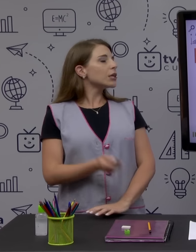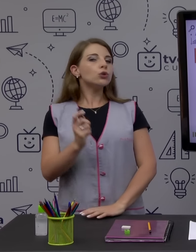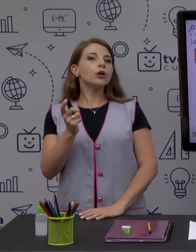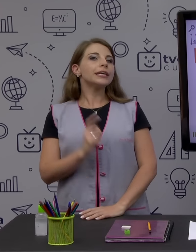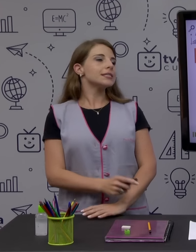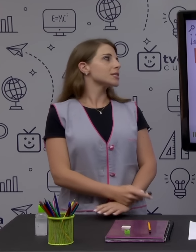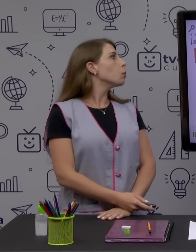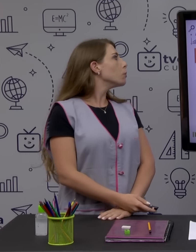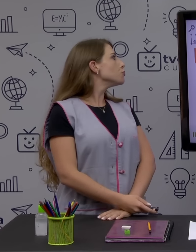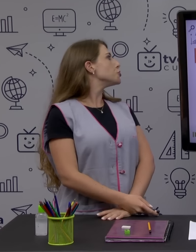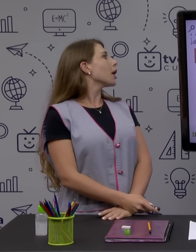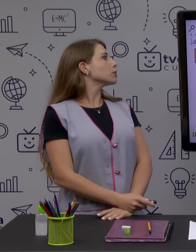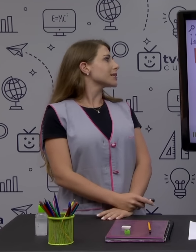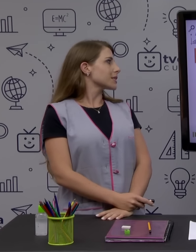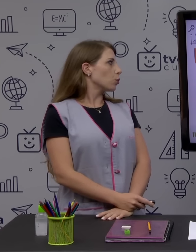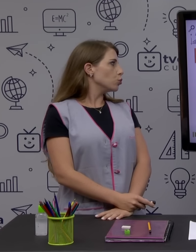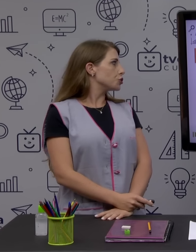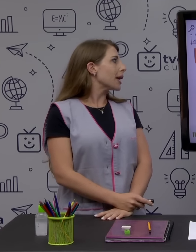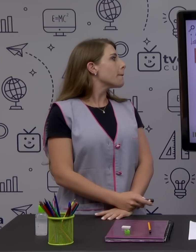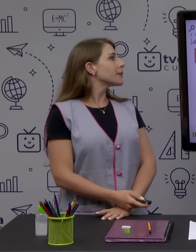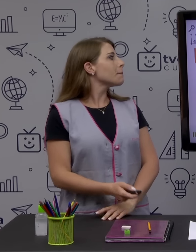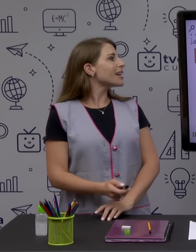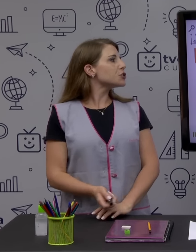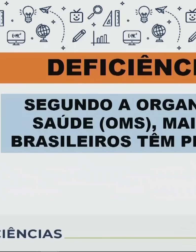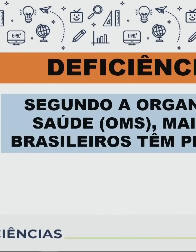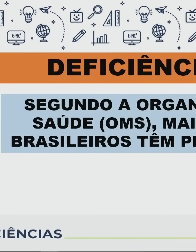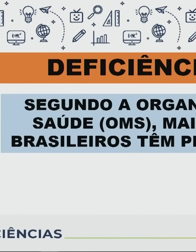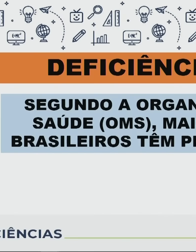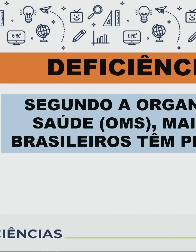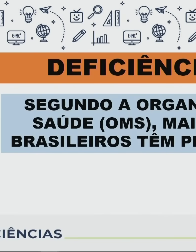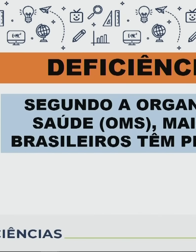Segundo a Organização Mundial da Saúde, tem mais de 15 milhões de